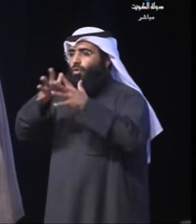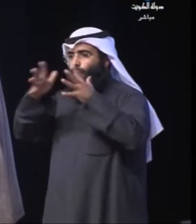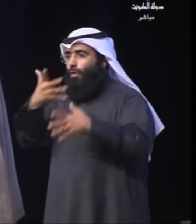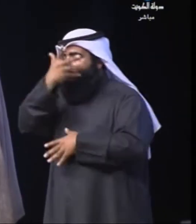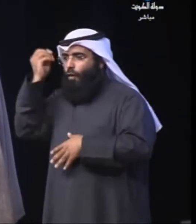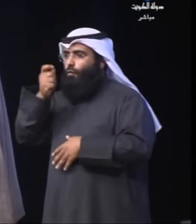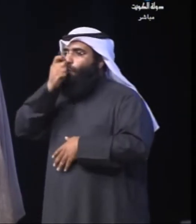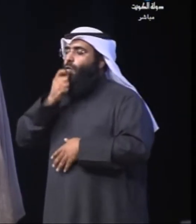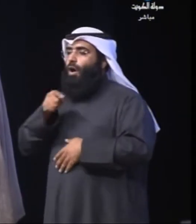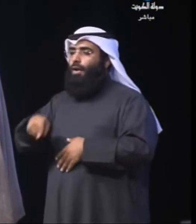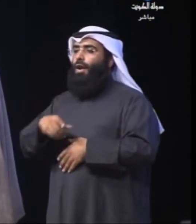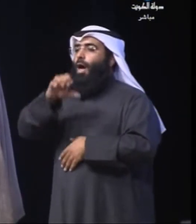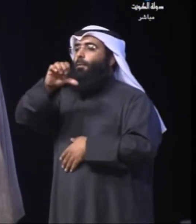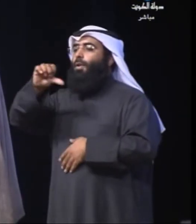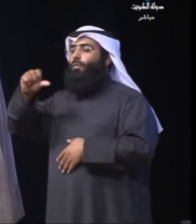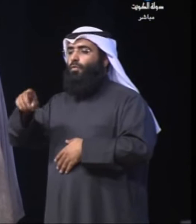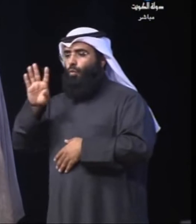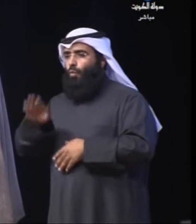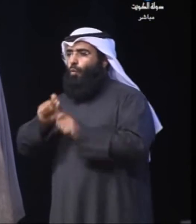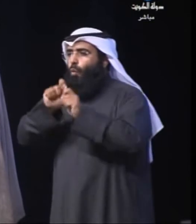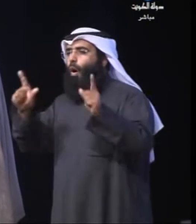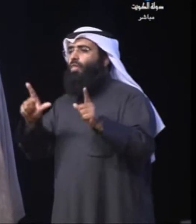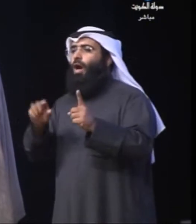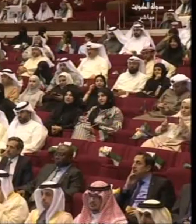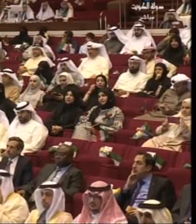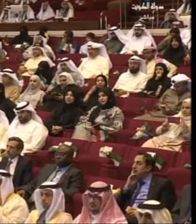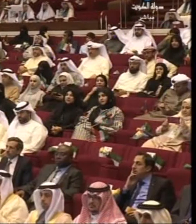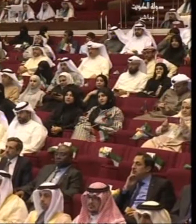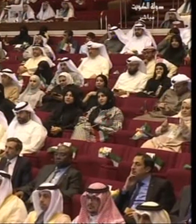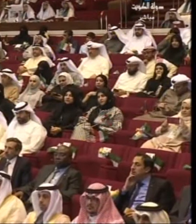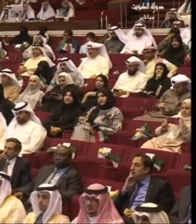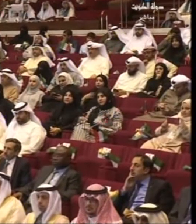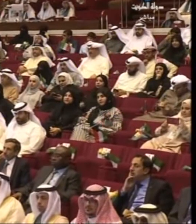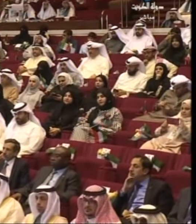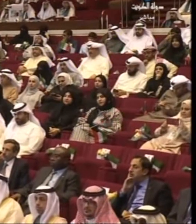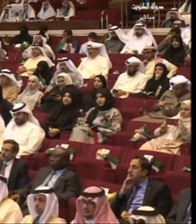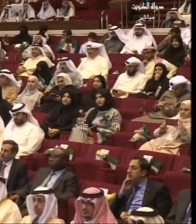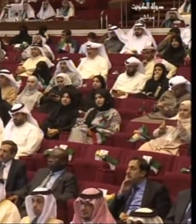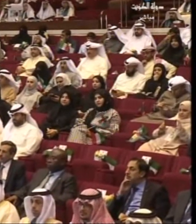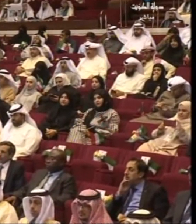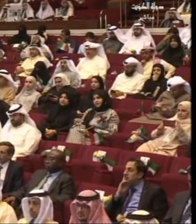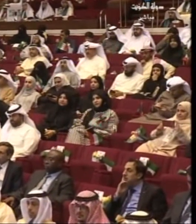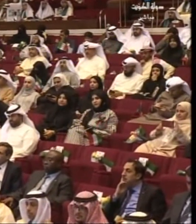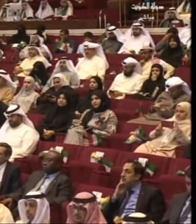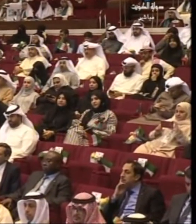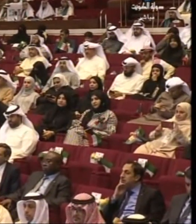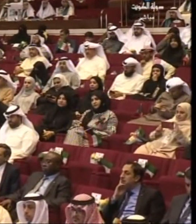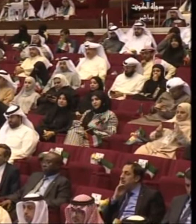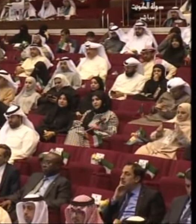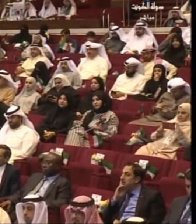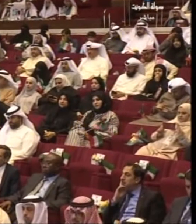وتجويده، فقد وضعت الأمانة العامة للأوقاف في سلم أولوياتها تنسيق الجهود الرامية للعناية بالقرآن الكريم